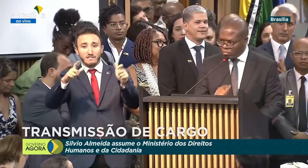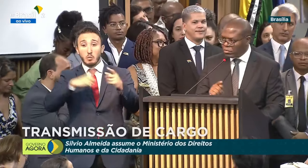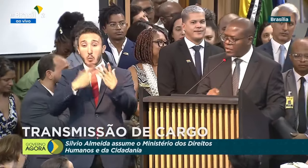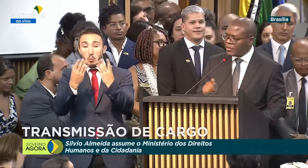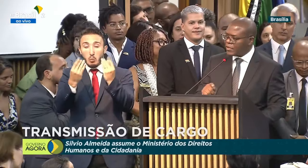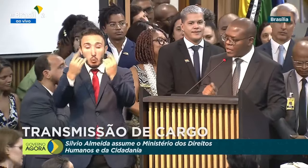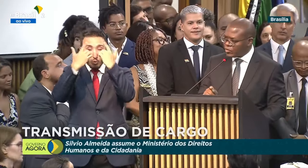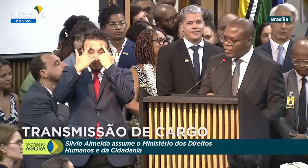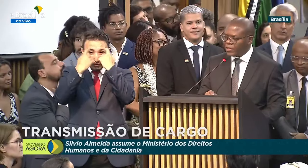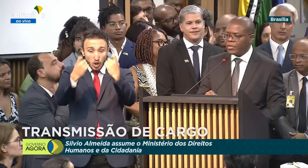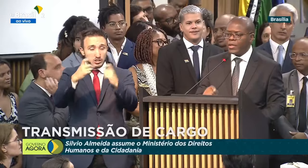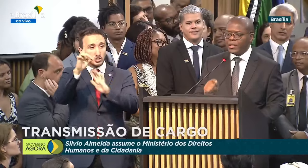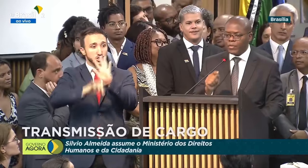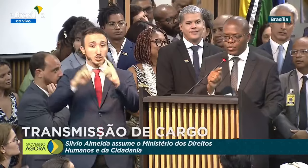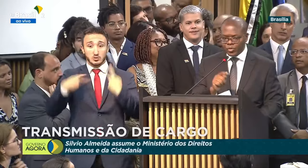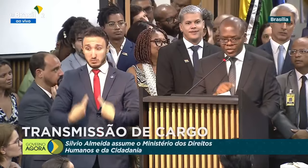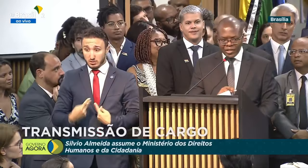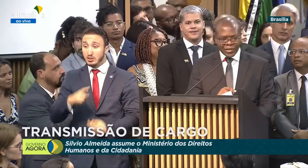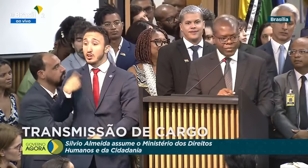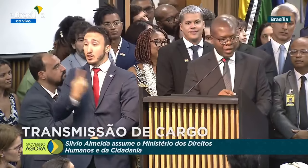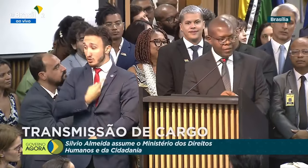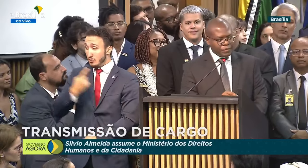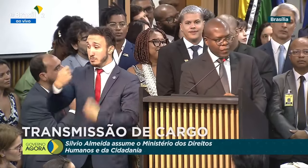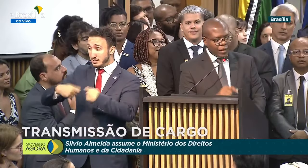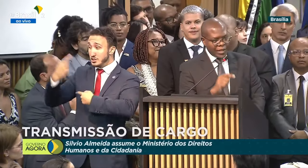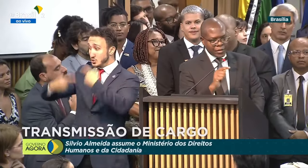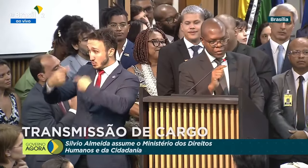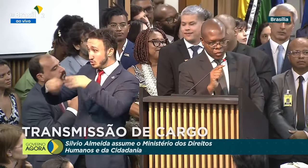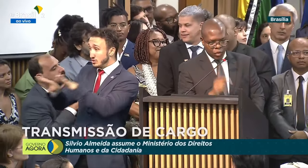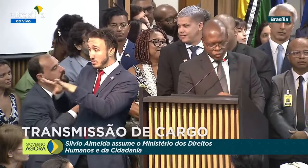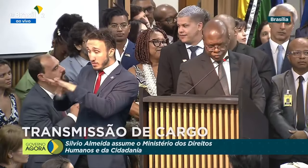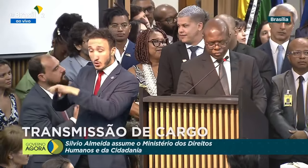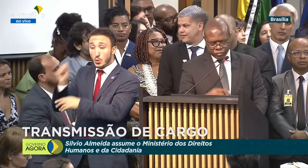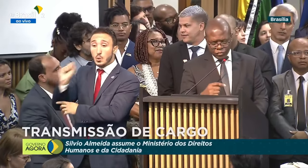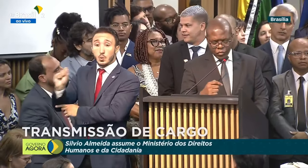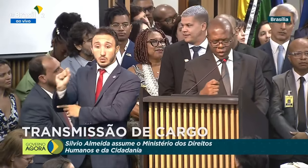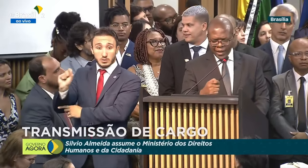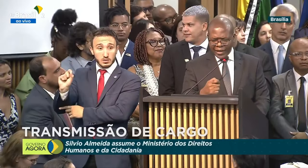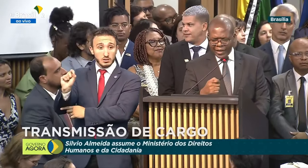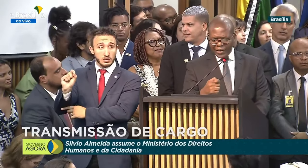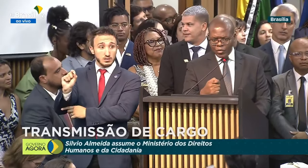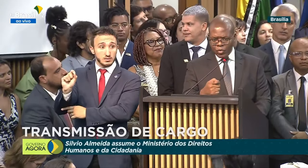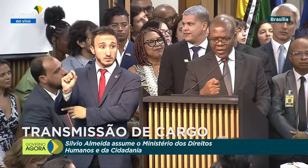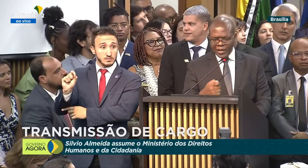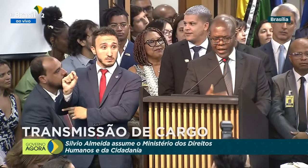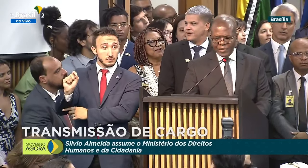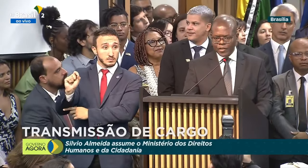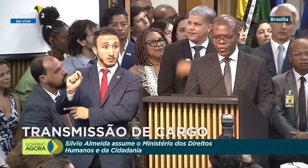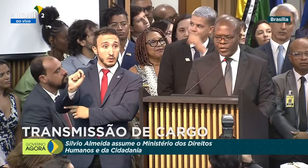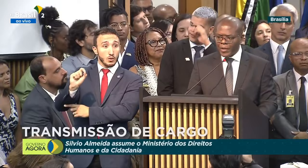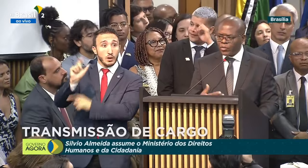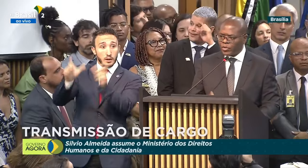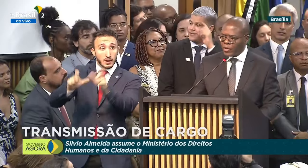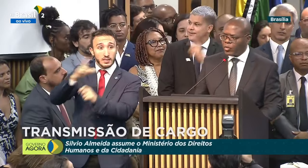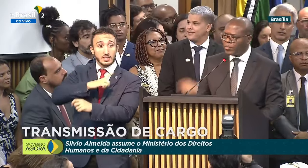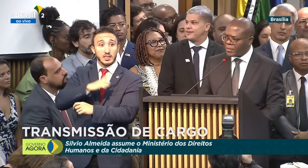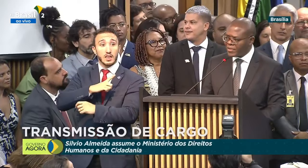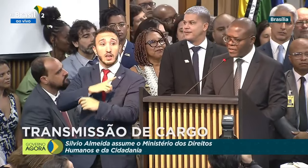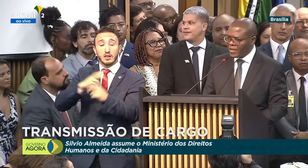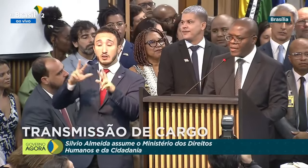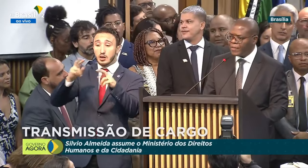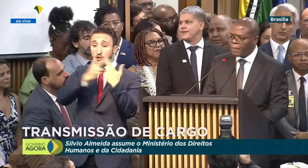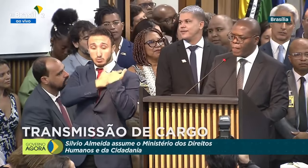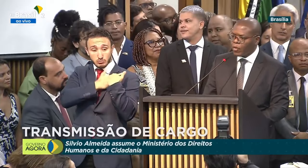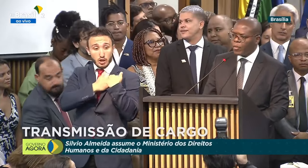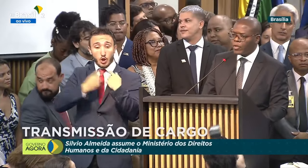violação de direitos humanos Então vamos discutir também né com é com aqueles responsa pela função da